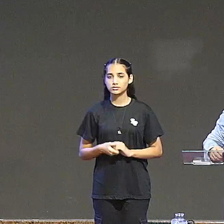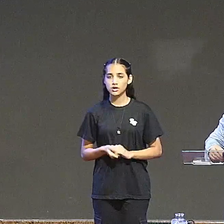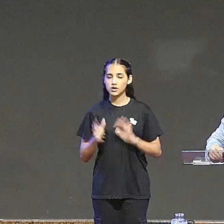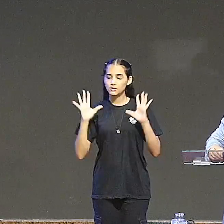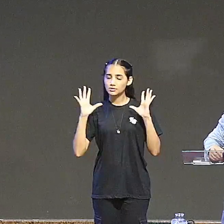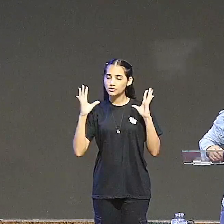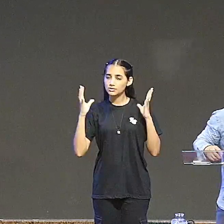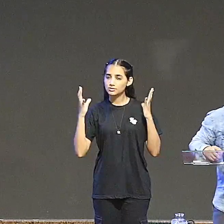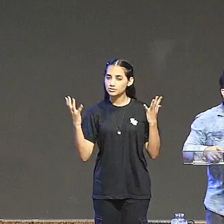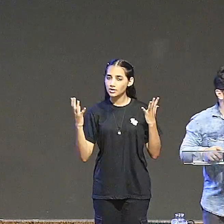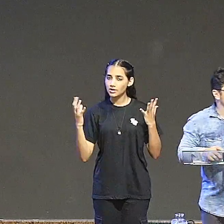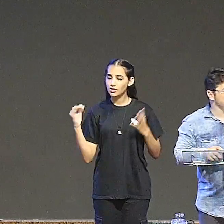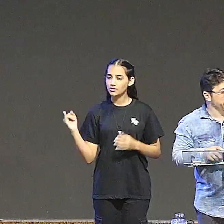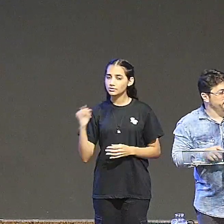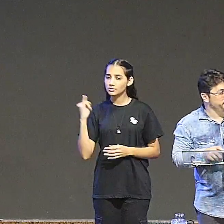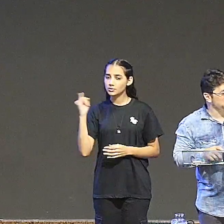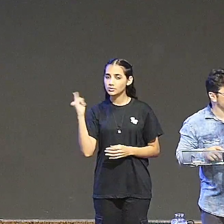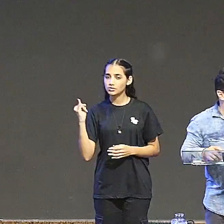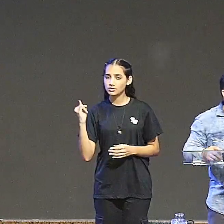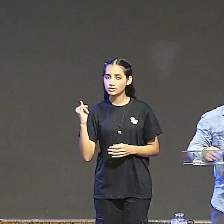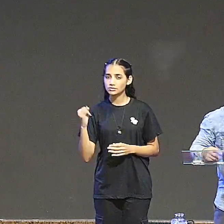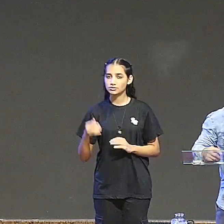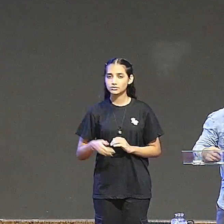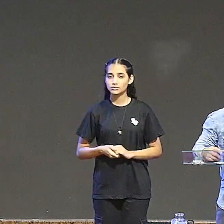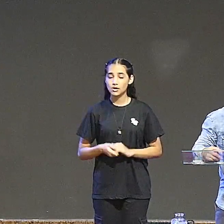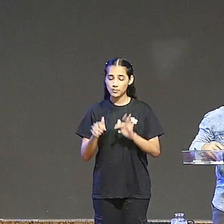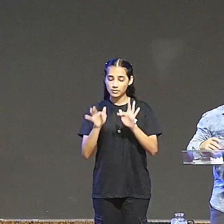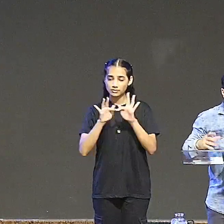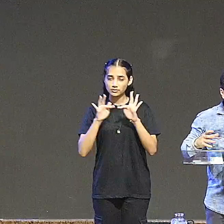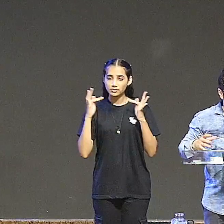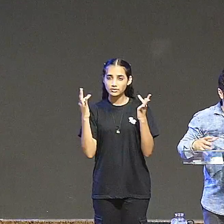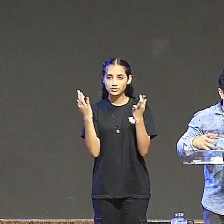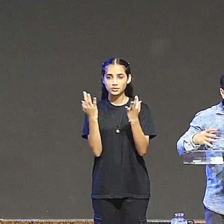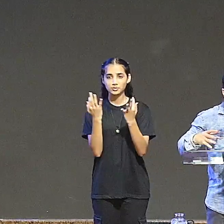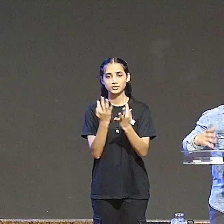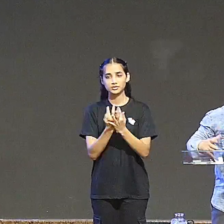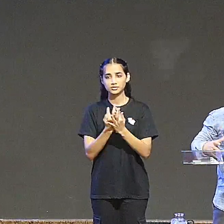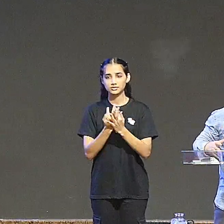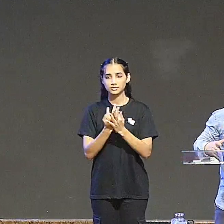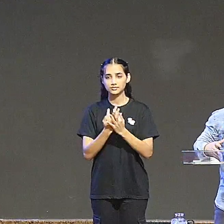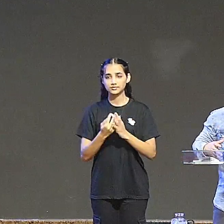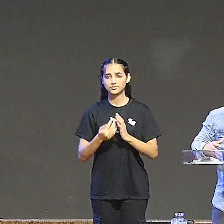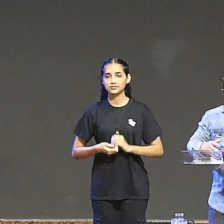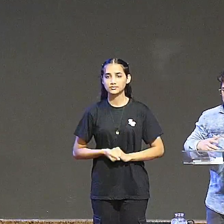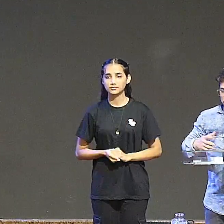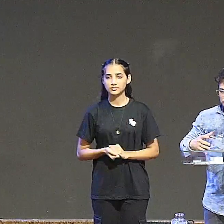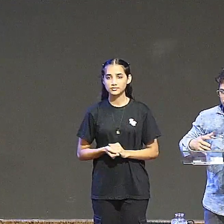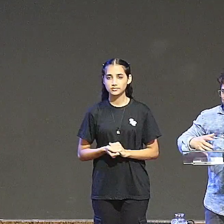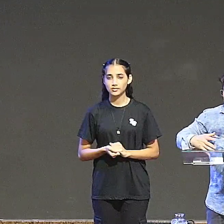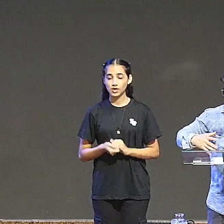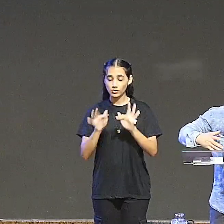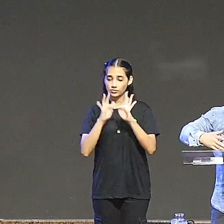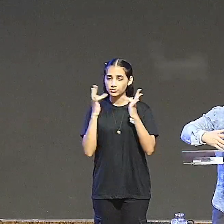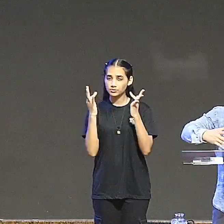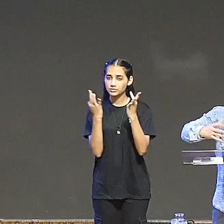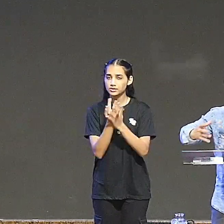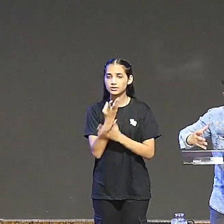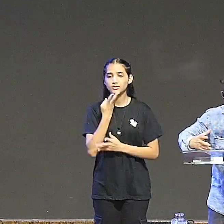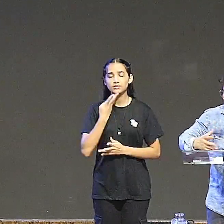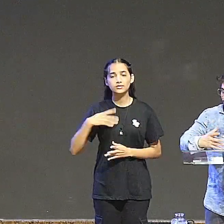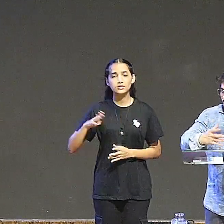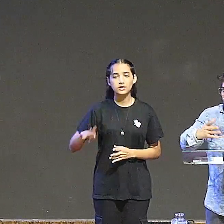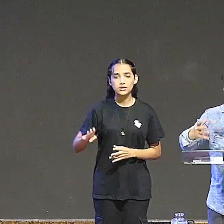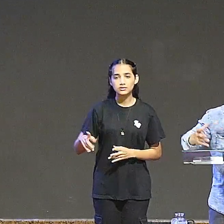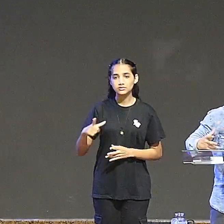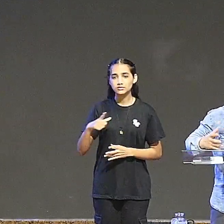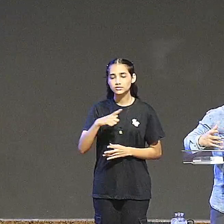interessante para quem vive em família principalmente quem ainda tem criança é sempre um momento de de afeto